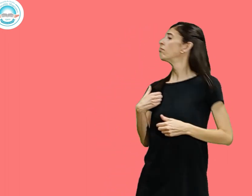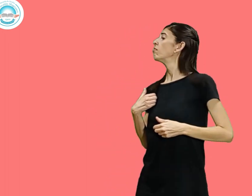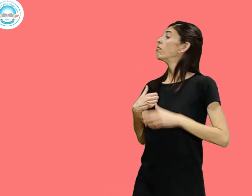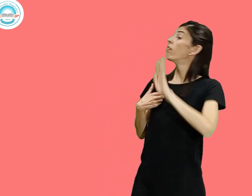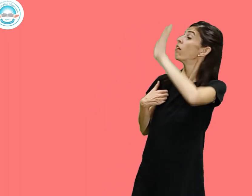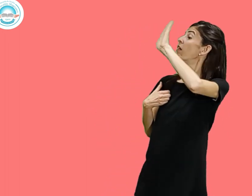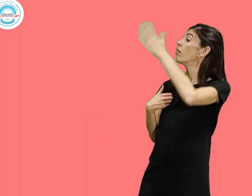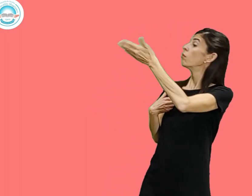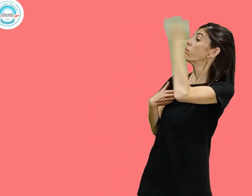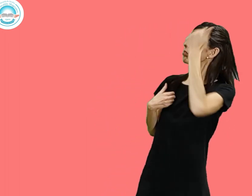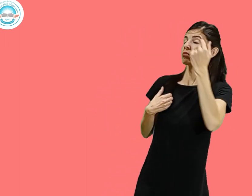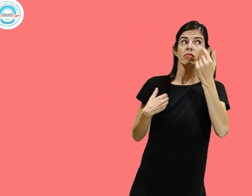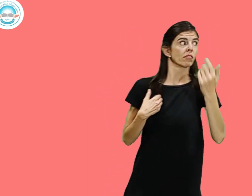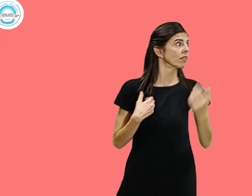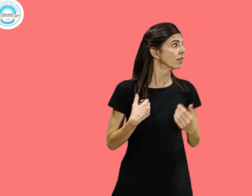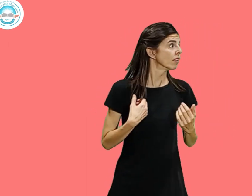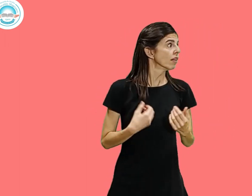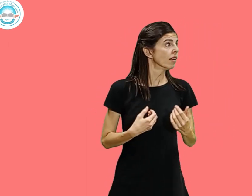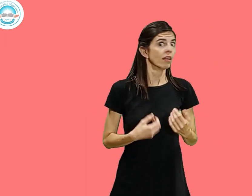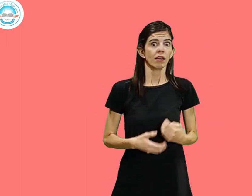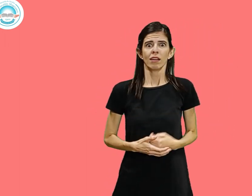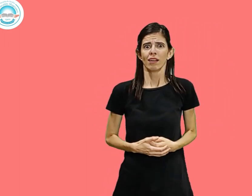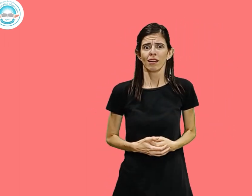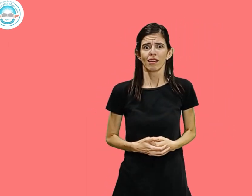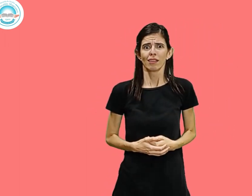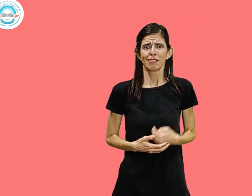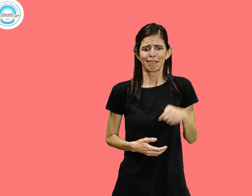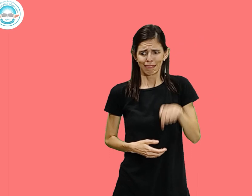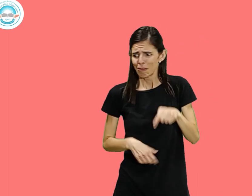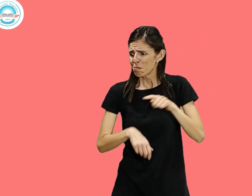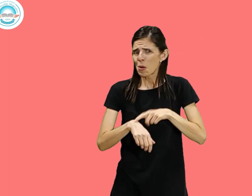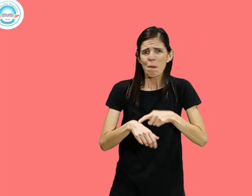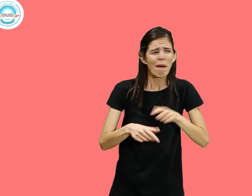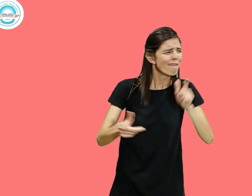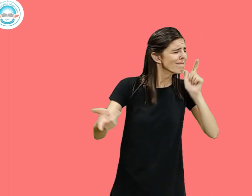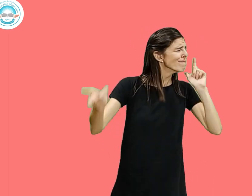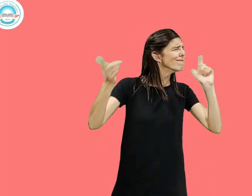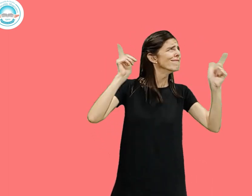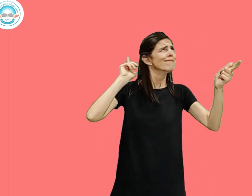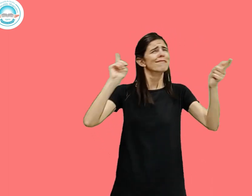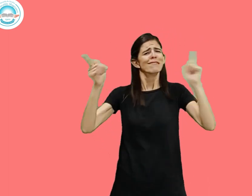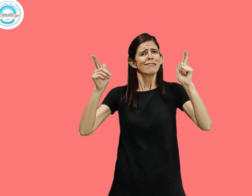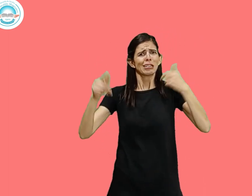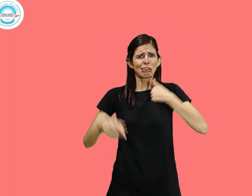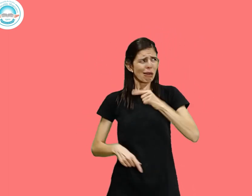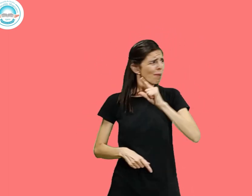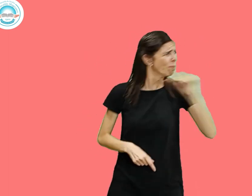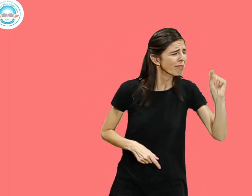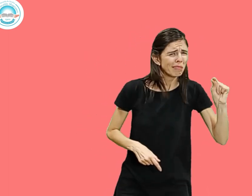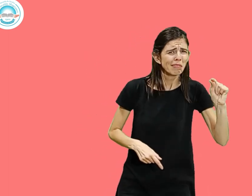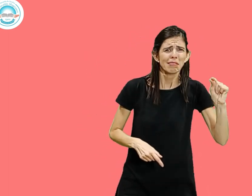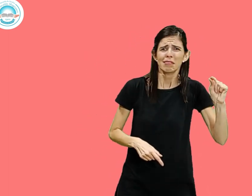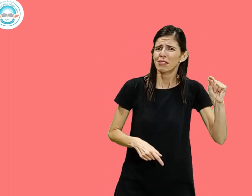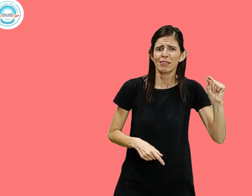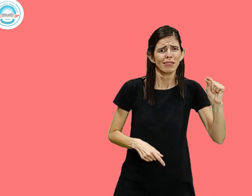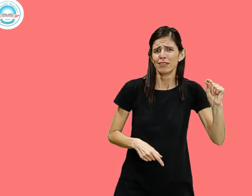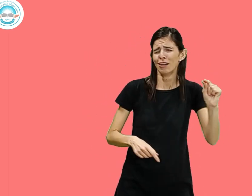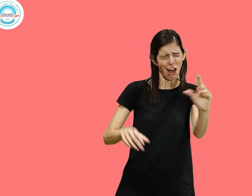él el momento en el que mejor le estábamos pasando vi que papá se acercaba con una botella de agua en la mano y me hacía señas para que